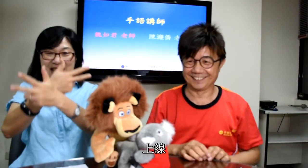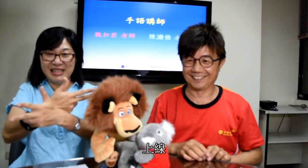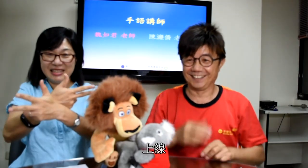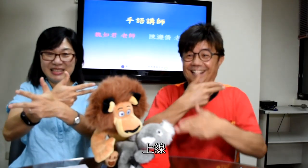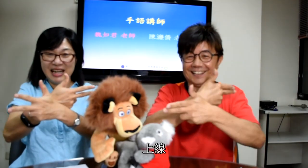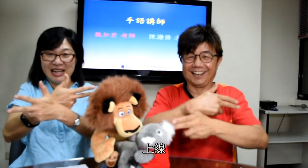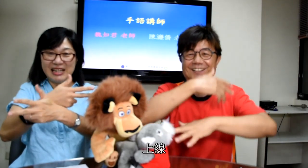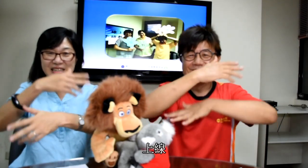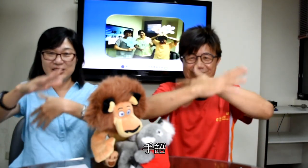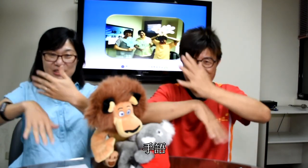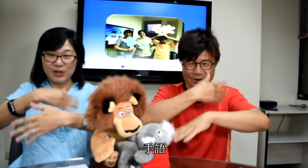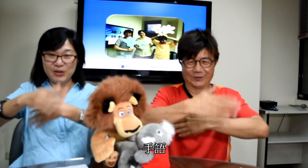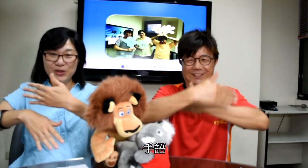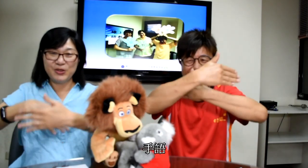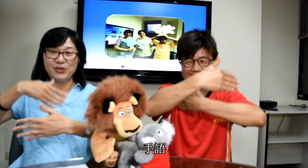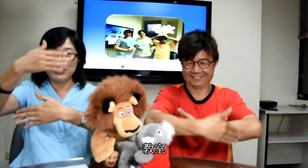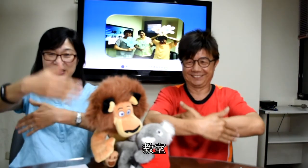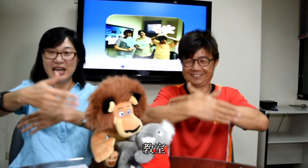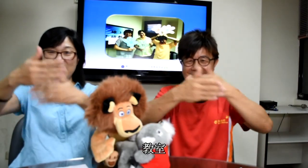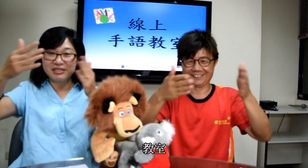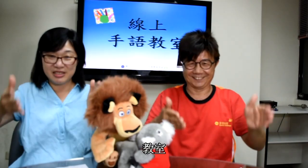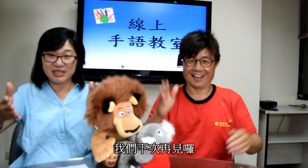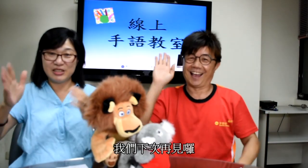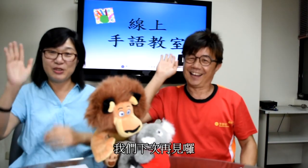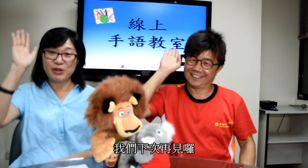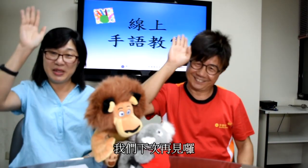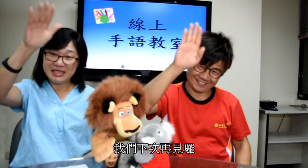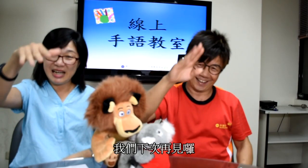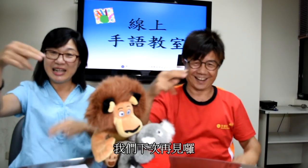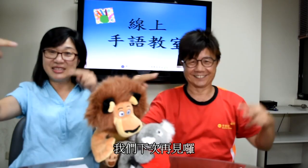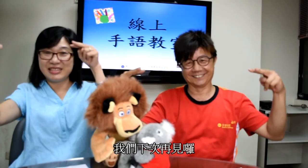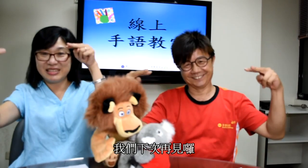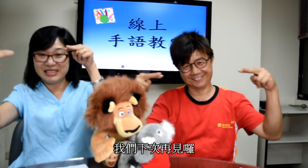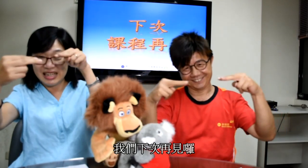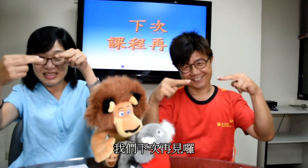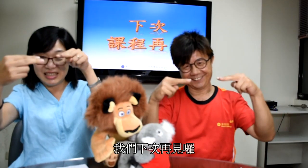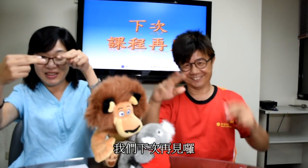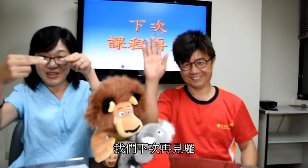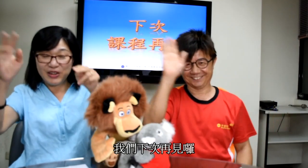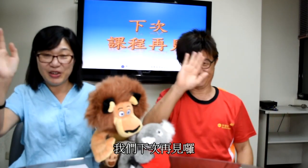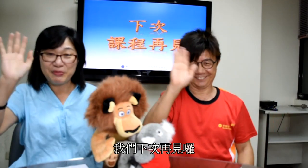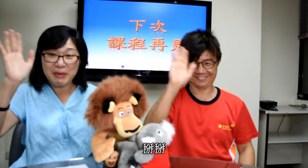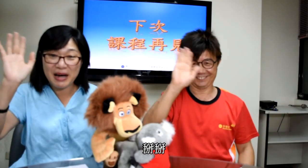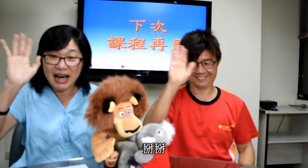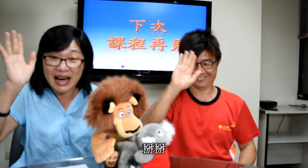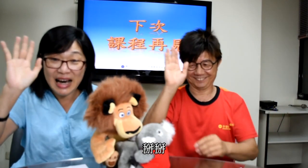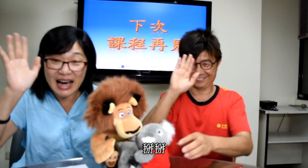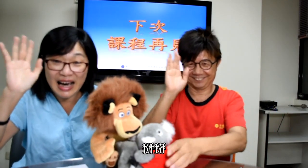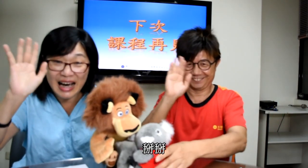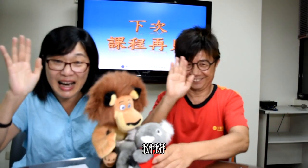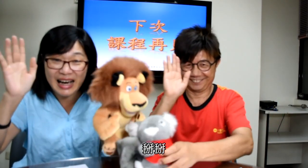线上手语教室，我们下次再见咯，拜